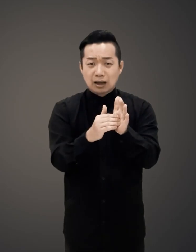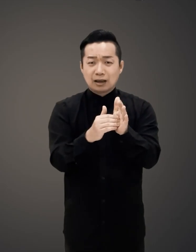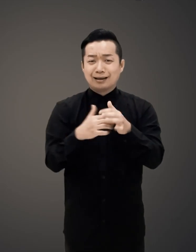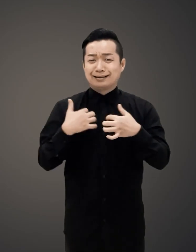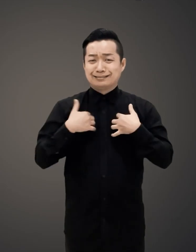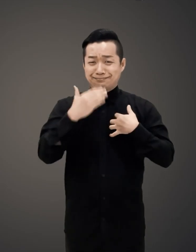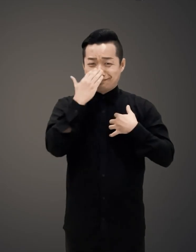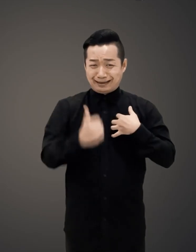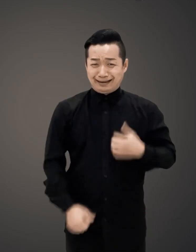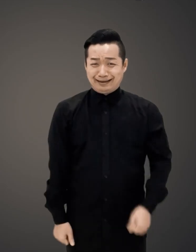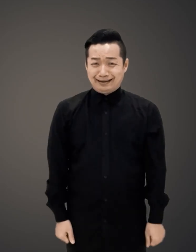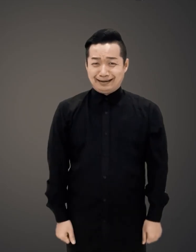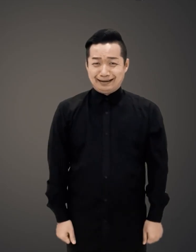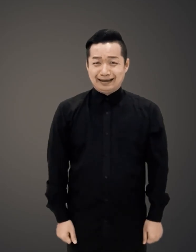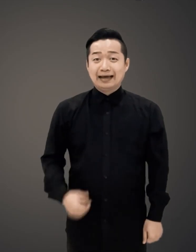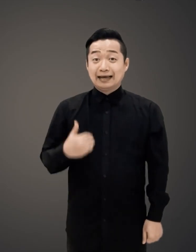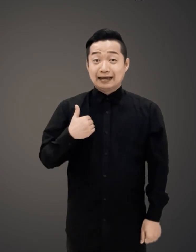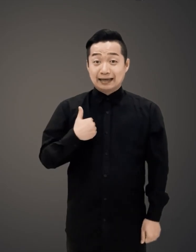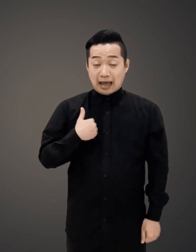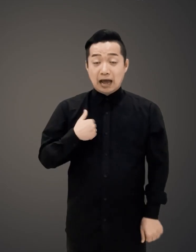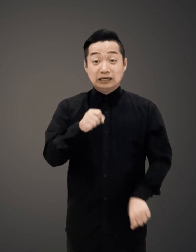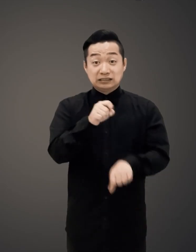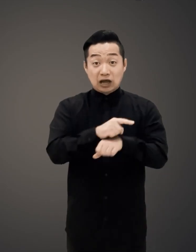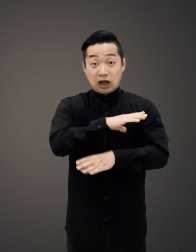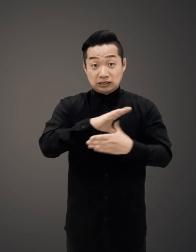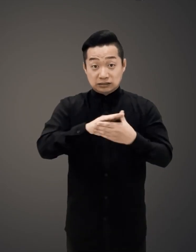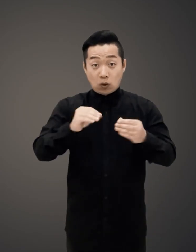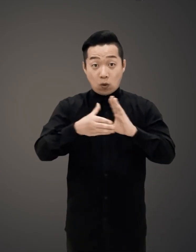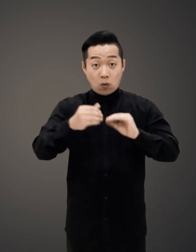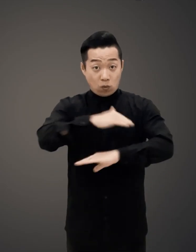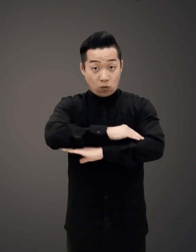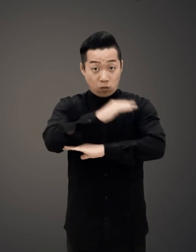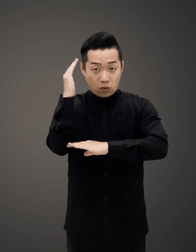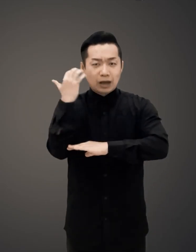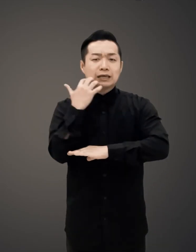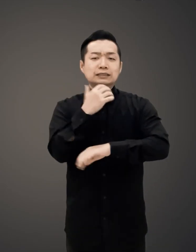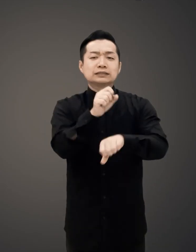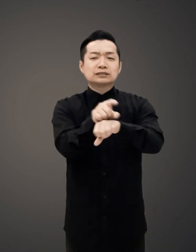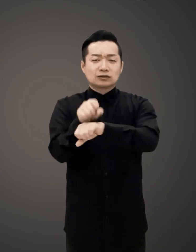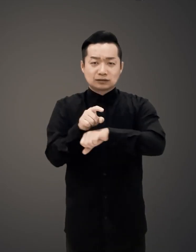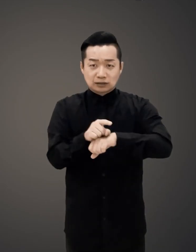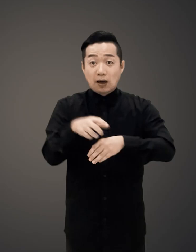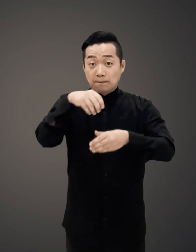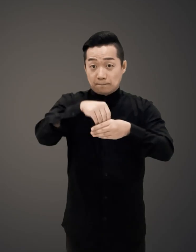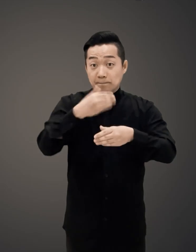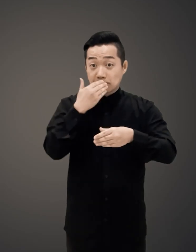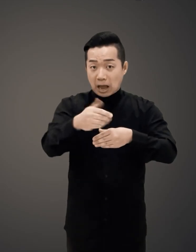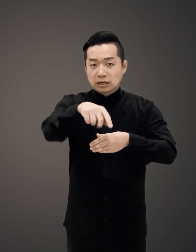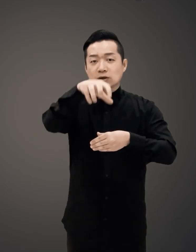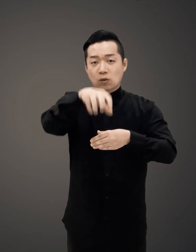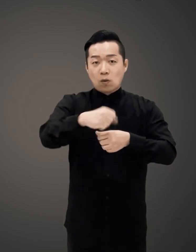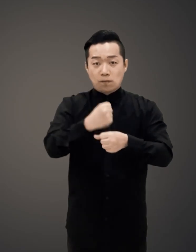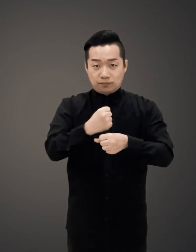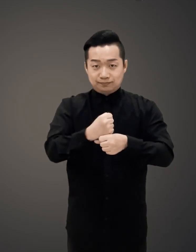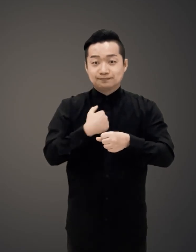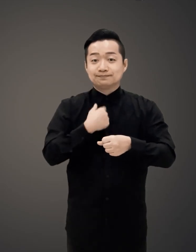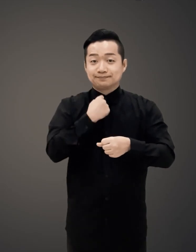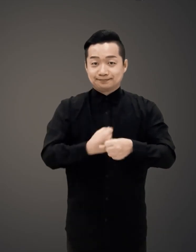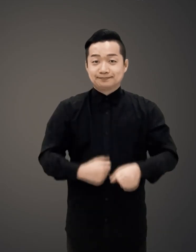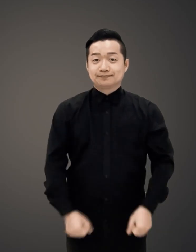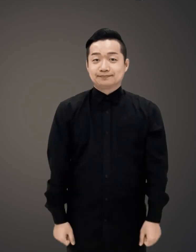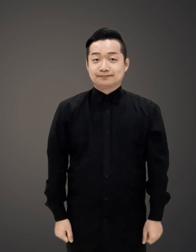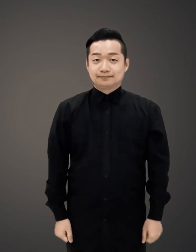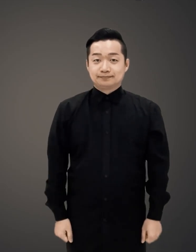참 재미가 없거든요. 그러니까 자기만의 스토리들이 자기만의 색깔을 가지고 담길 수 있는 그런 공간이